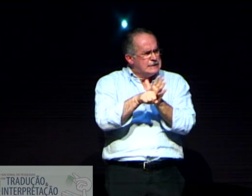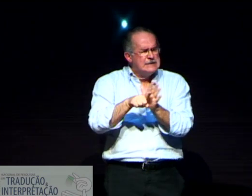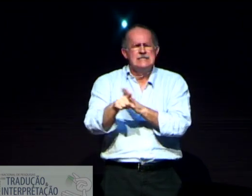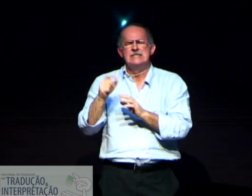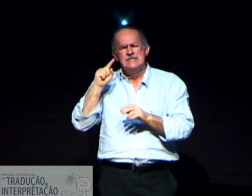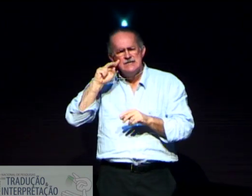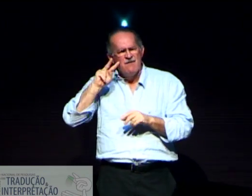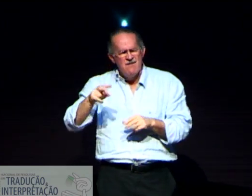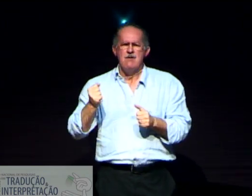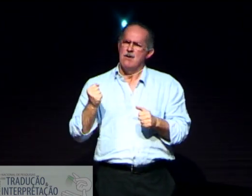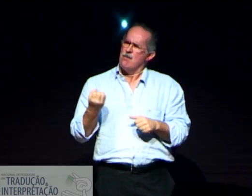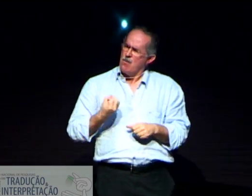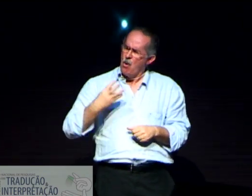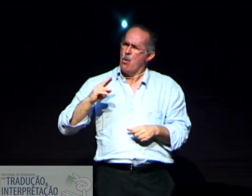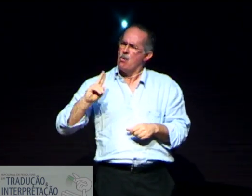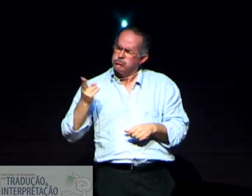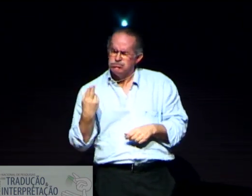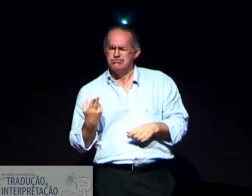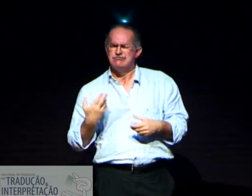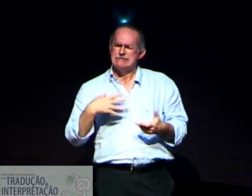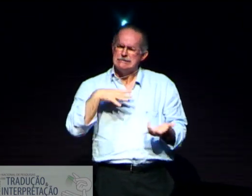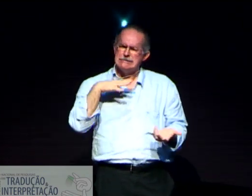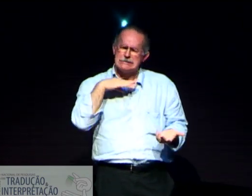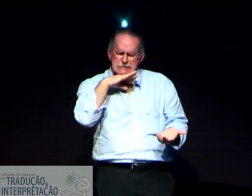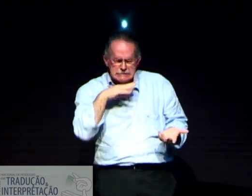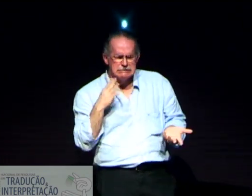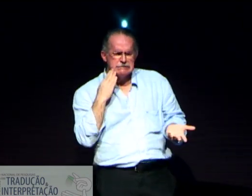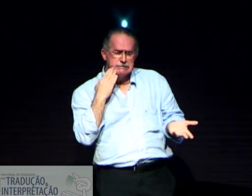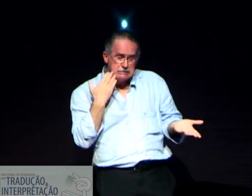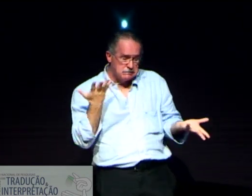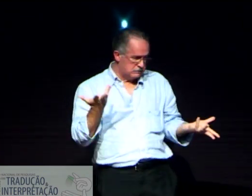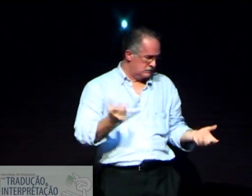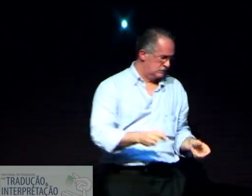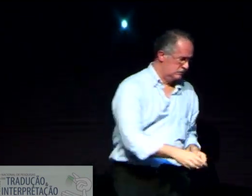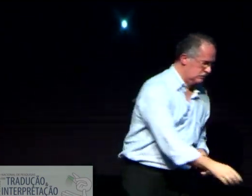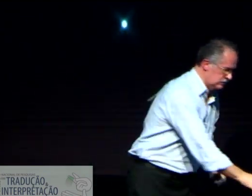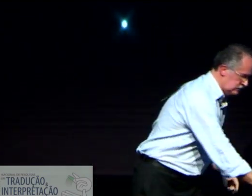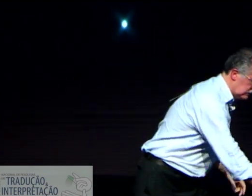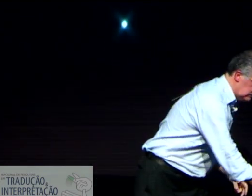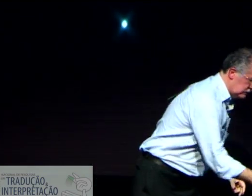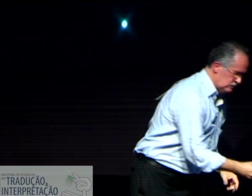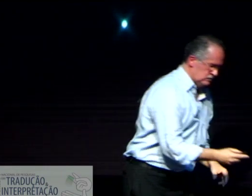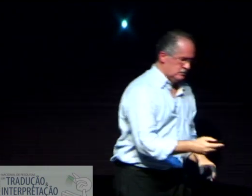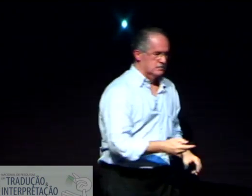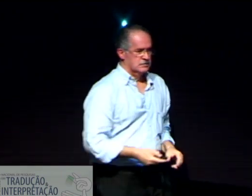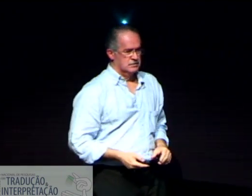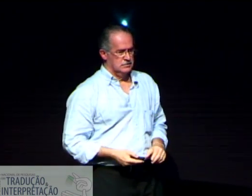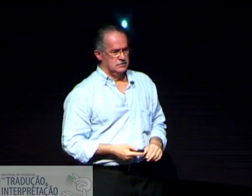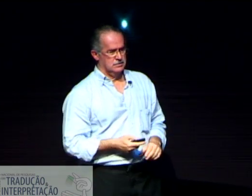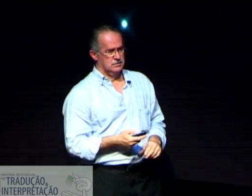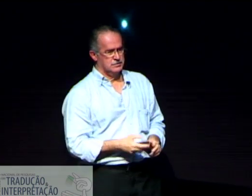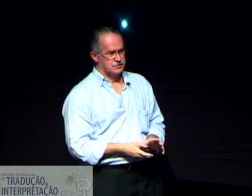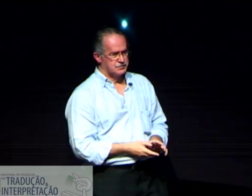E nós precisamos nos questionar, né, como essa tradução é de fato realizada.